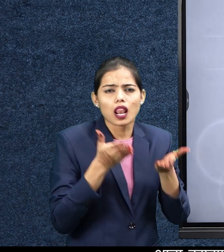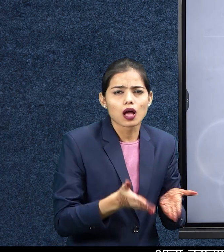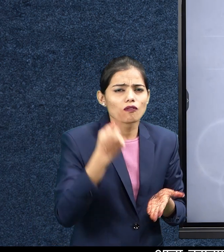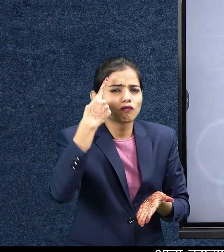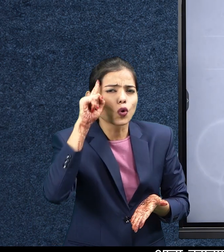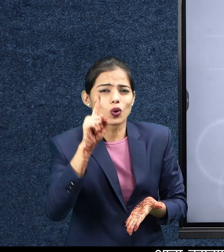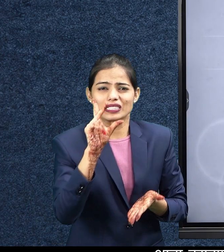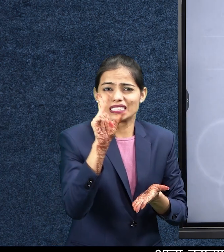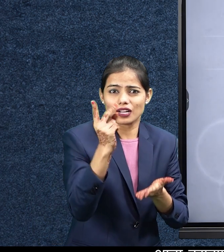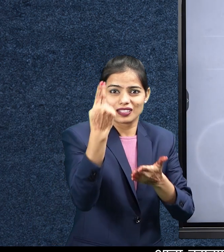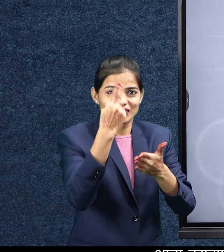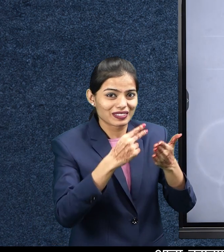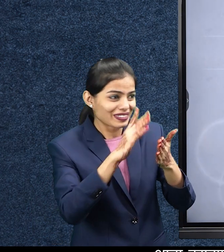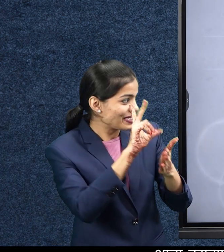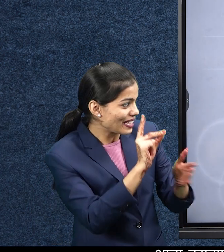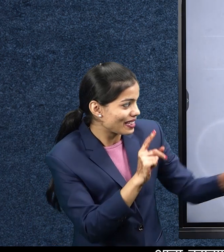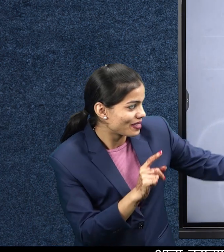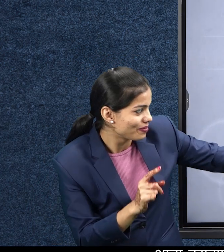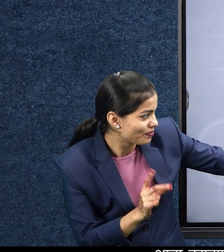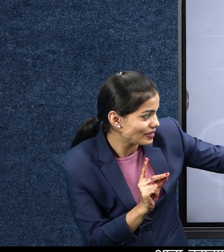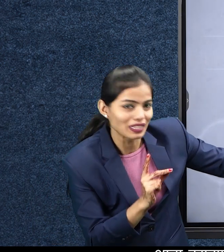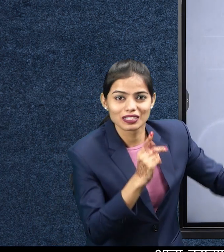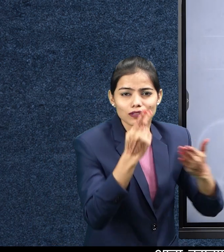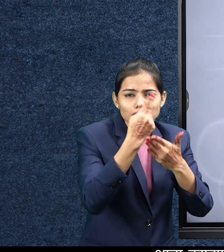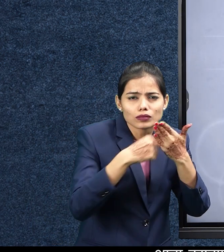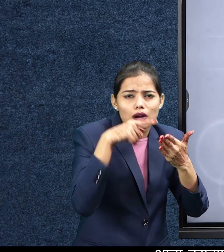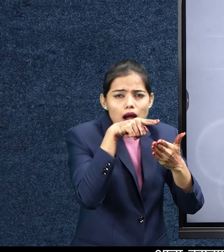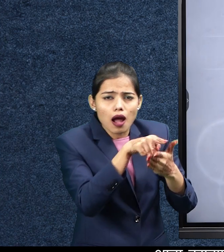दुसऱ्या ड्रॉसाठी तुम्ही पहिले कार्ड डेकमध्ये ठेवले नाही.